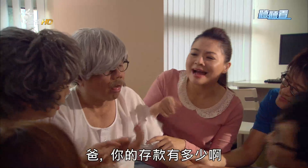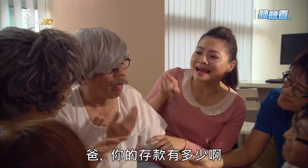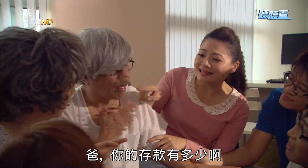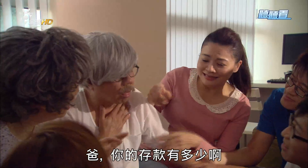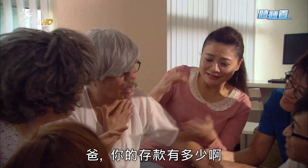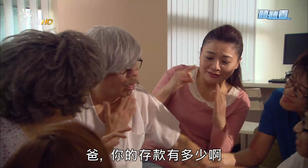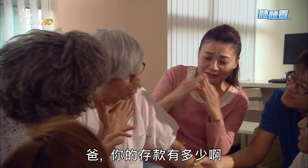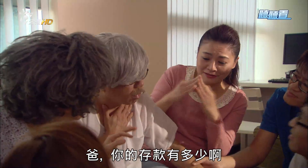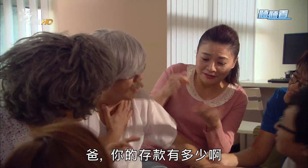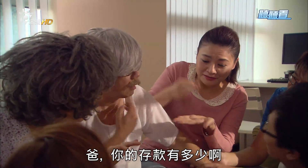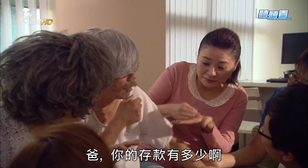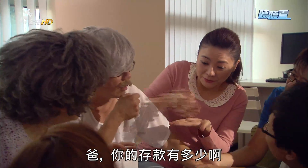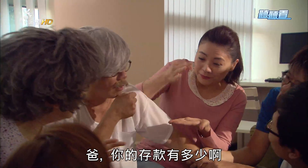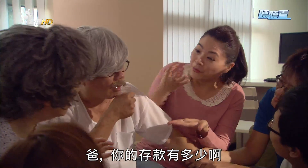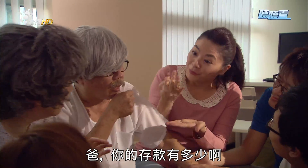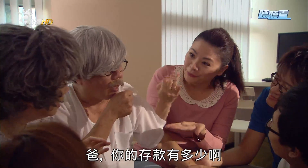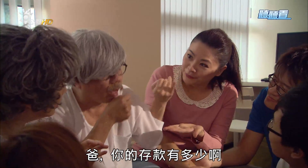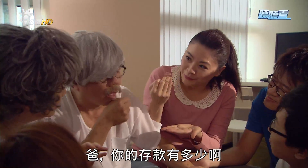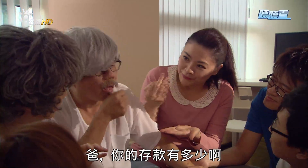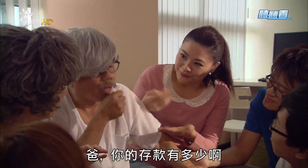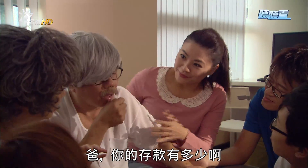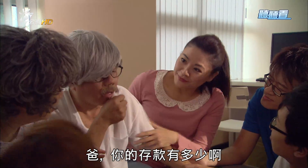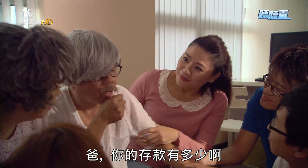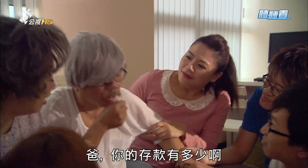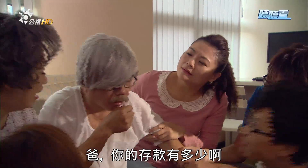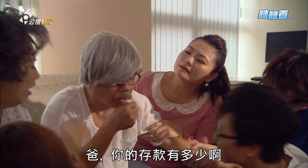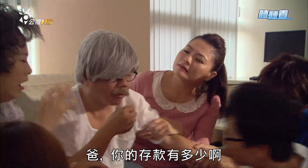爸， 存款有多少啊？